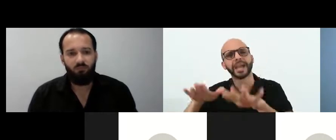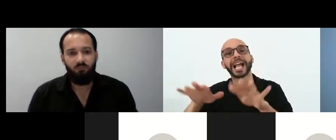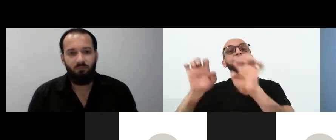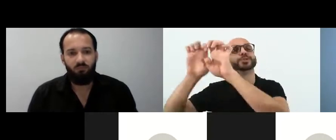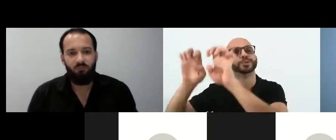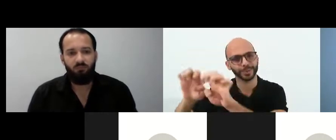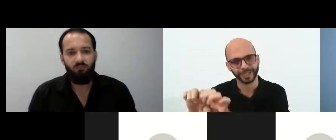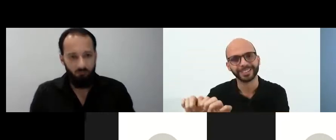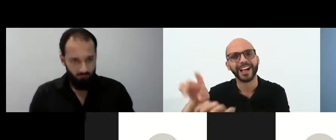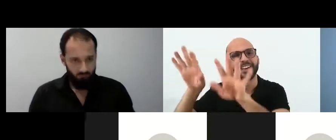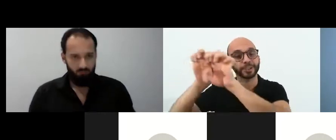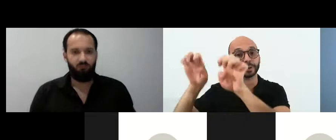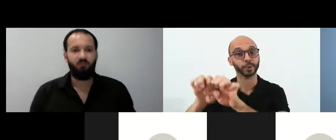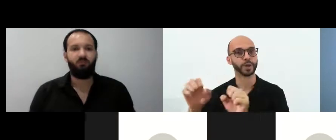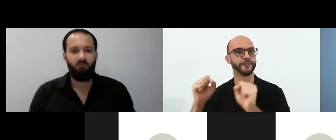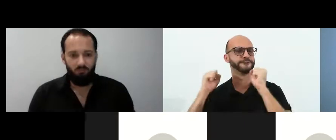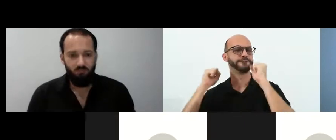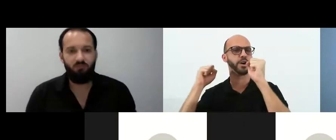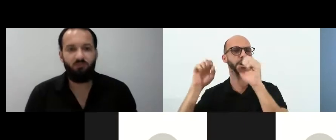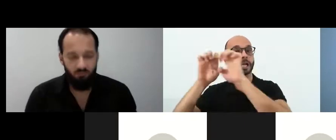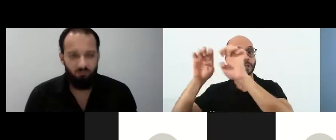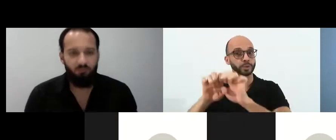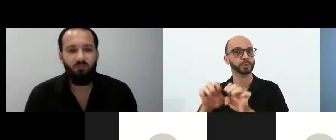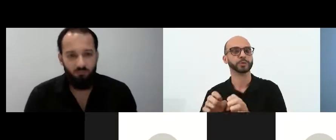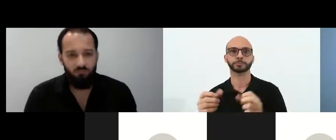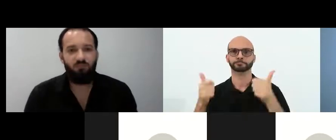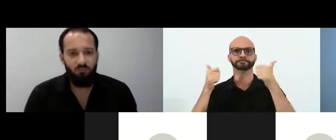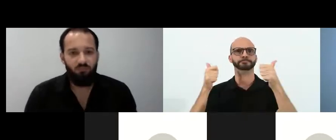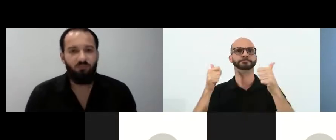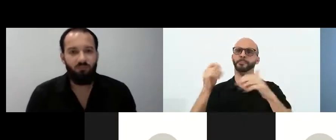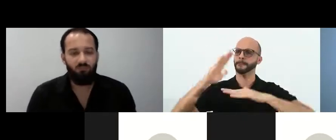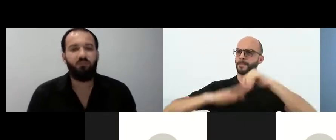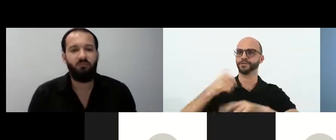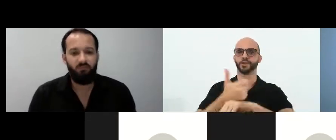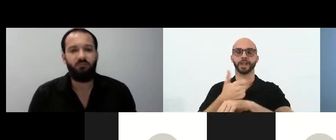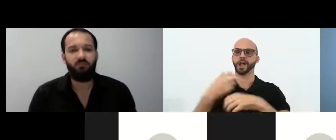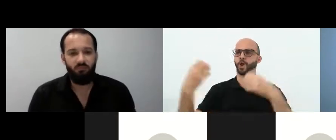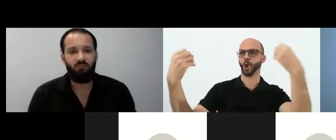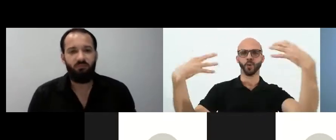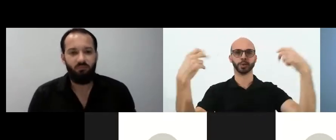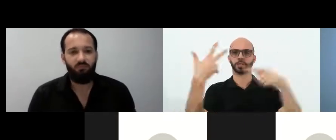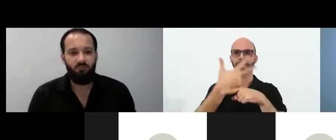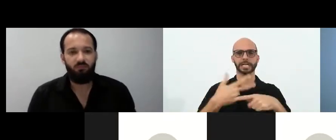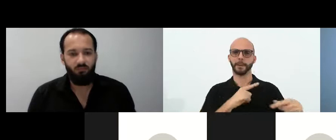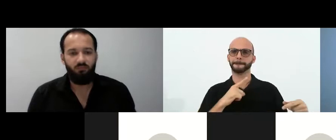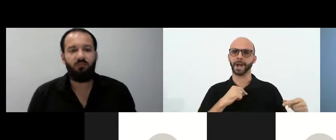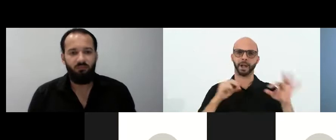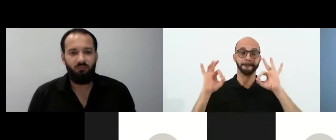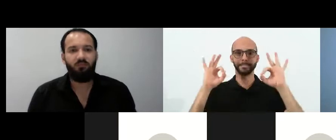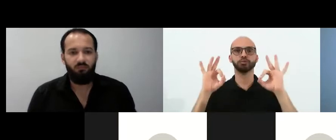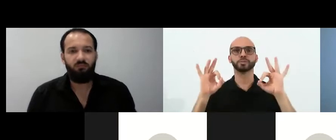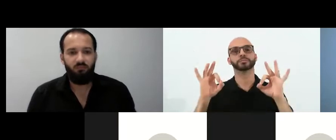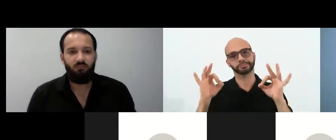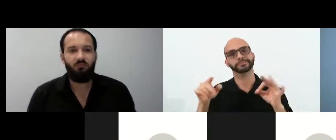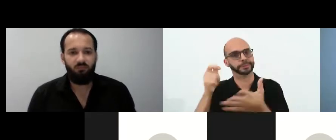Então, depende muito das lives, a estrutura, se é forte, então depende muito, tem se o